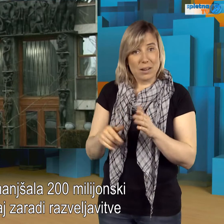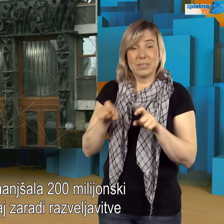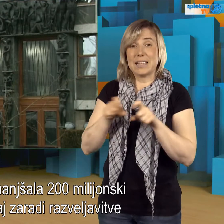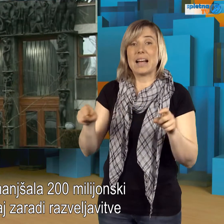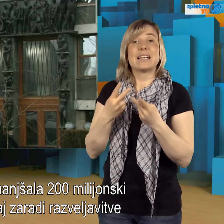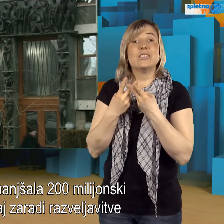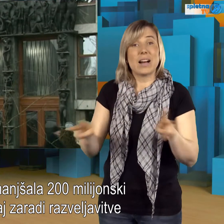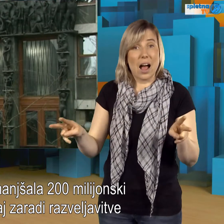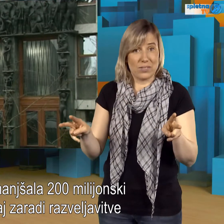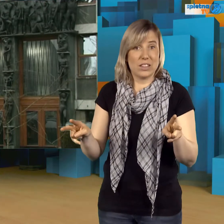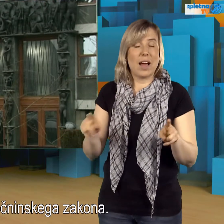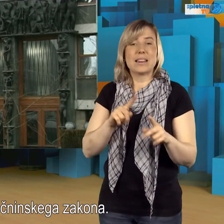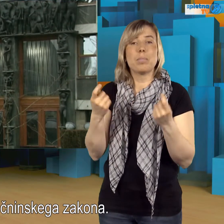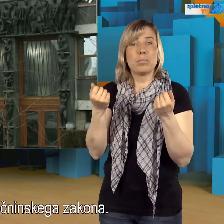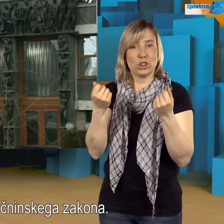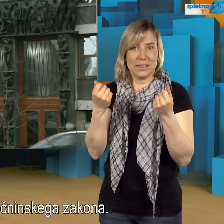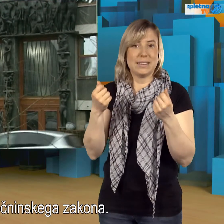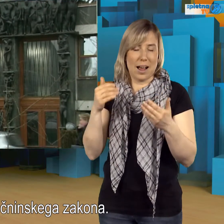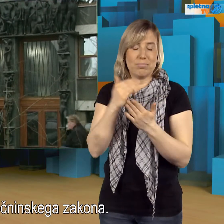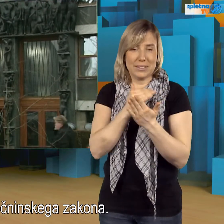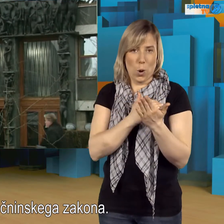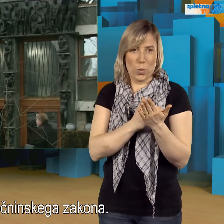razveljavitve nepremičninskega zakona.